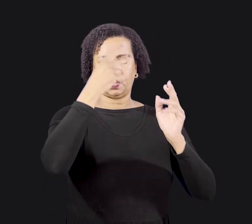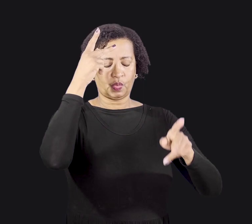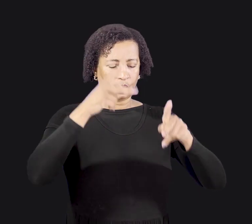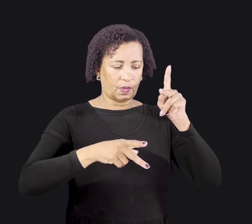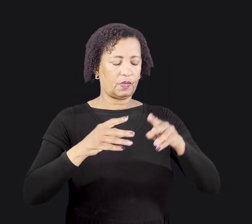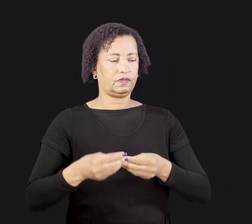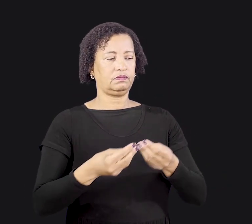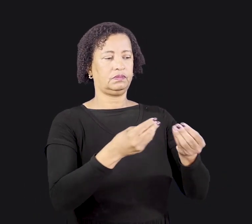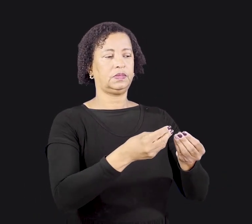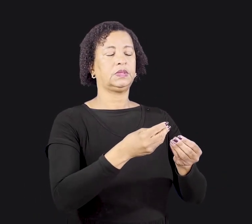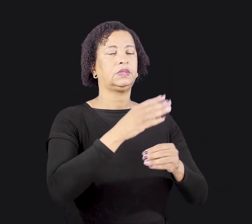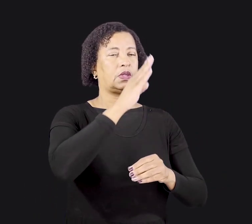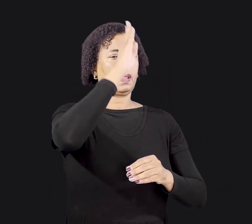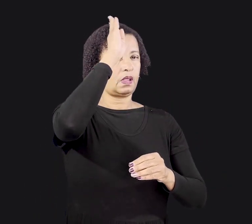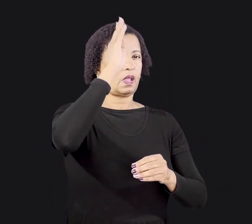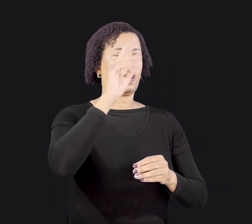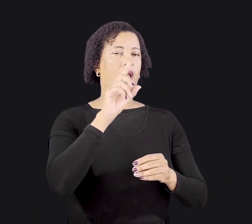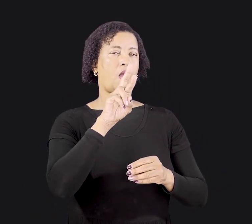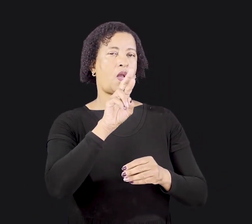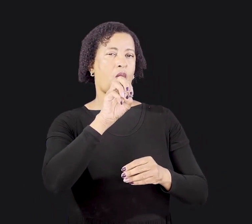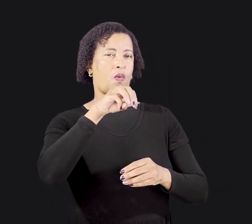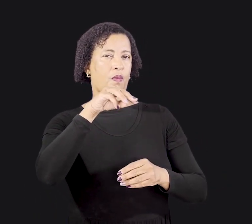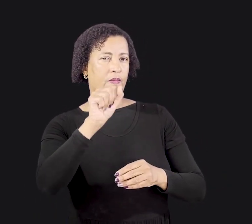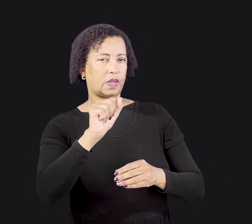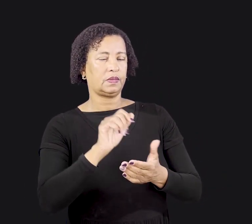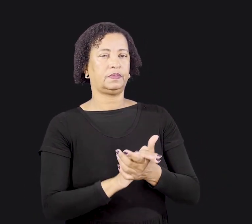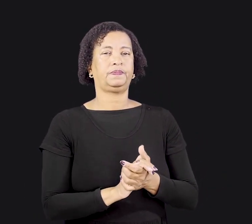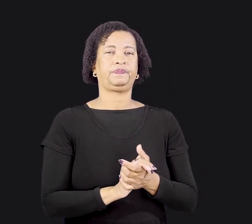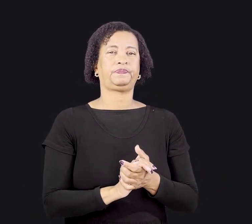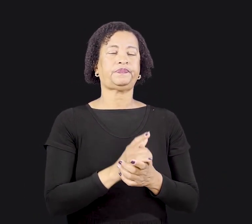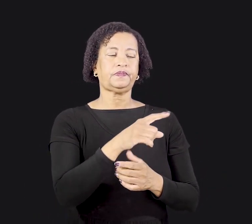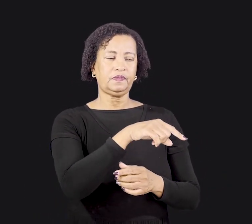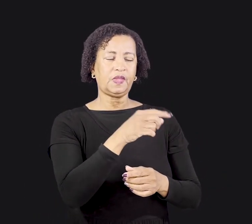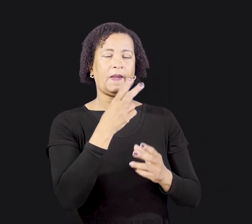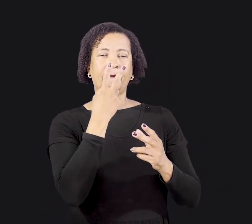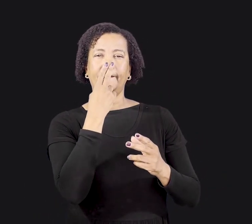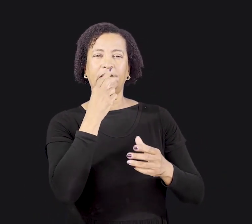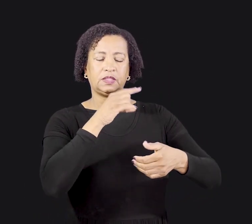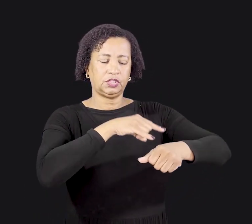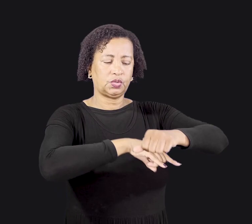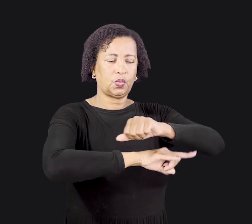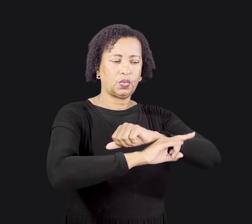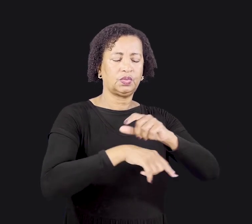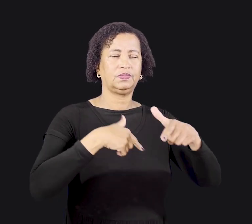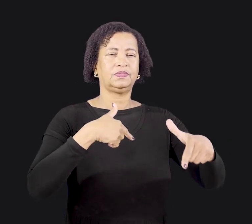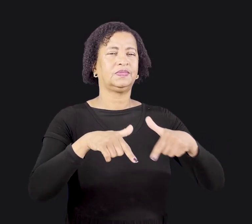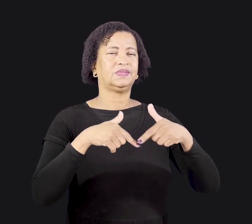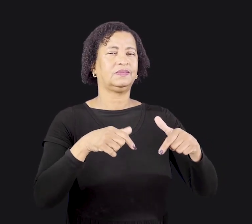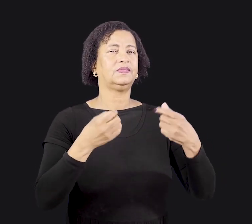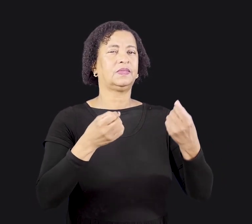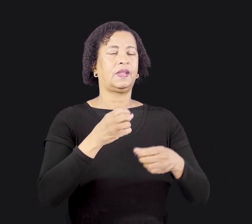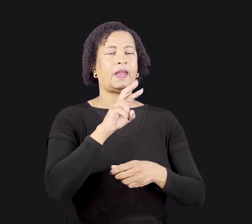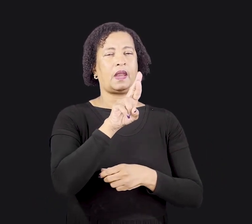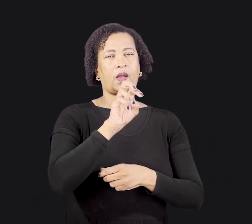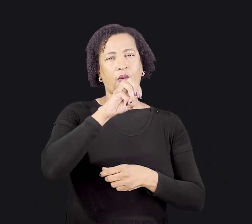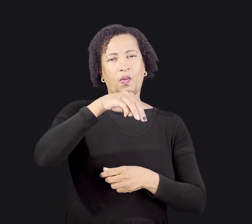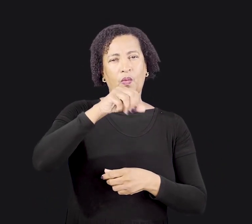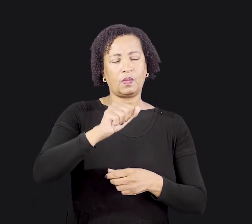entregar a Roma, o que o equiparava a um traidor que trabalhava para Roma, que tinha se vendido para o